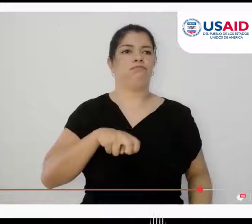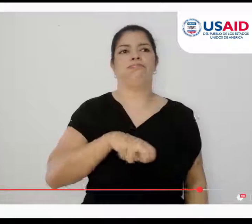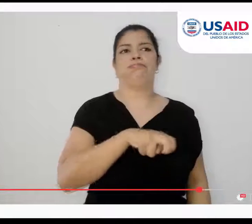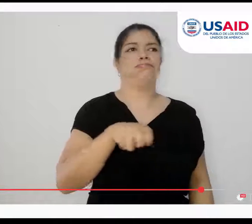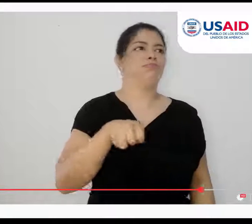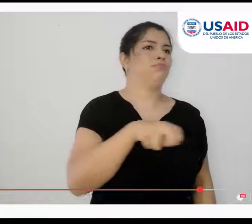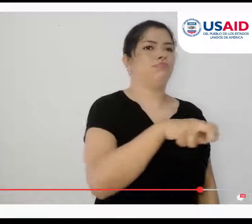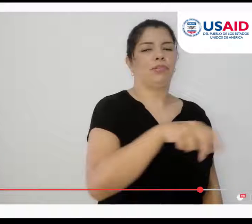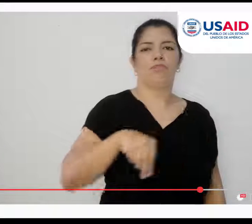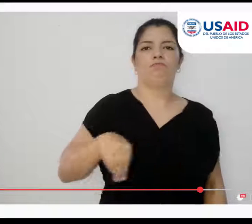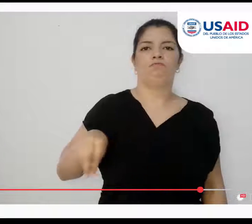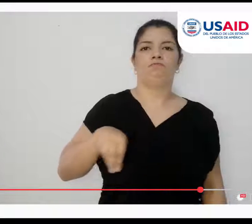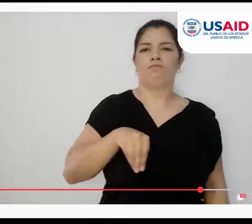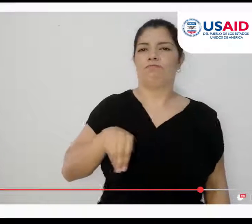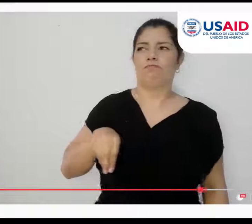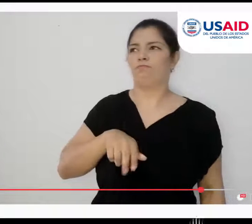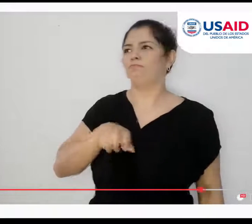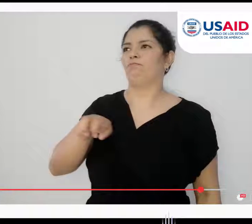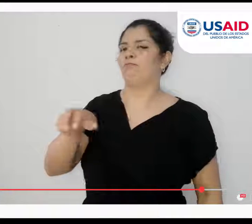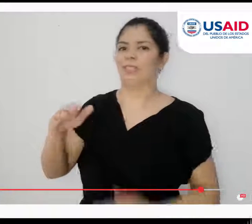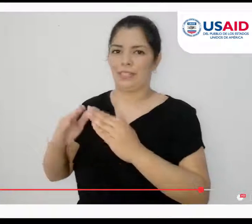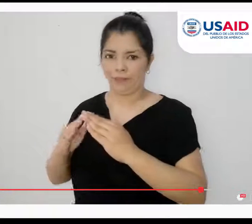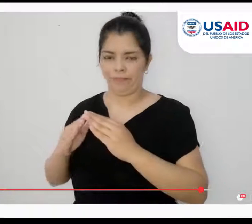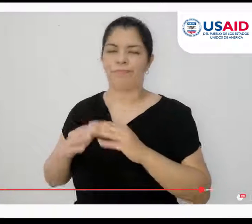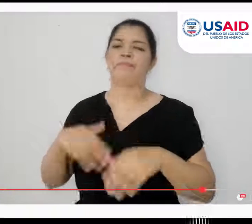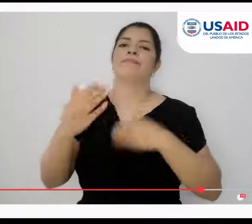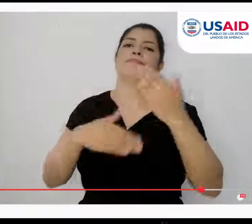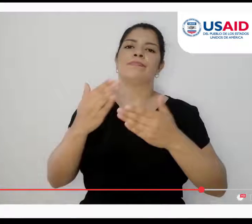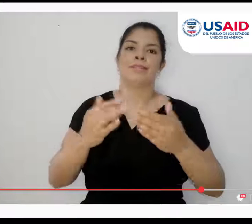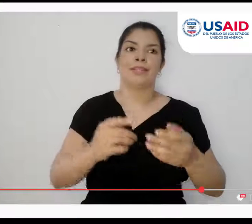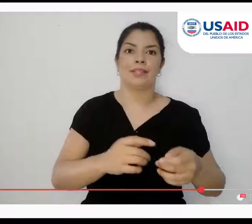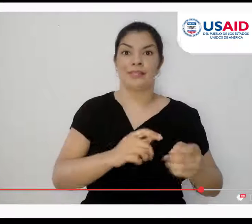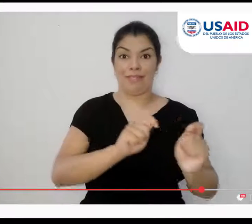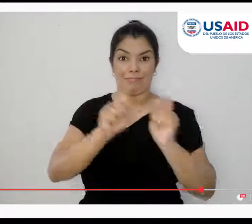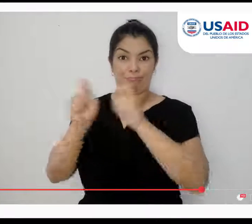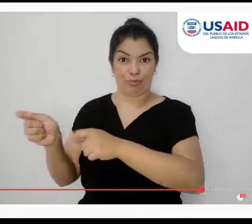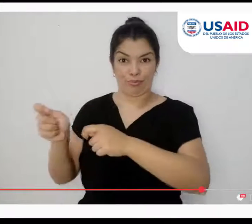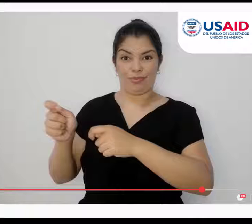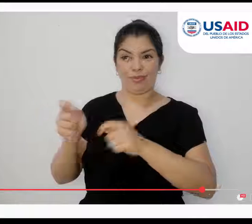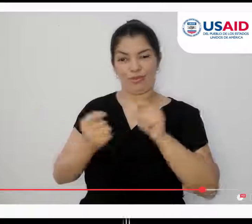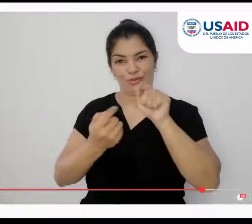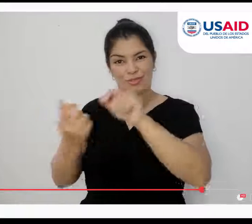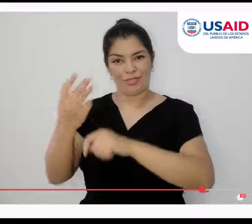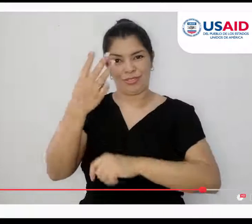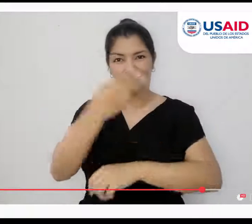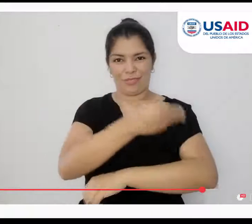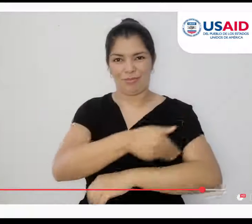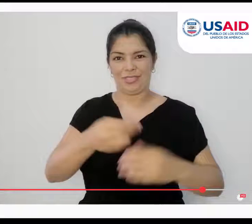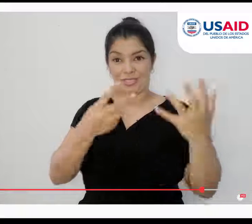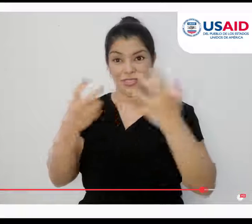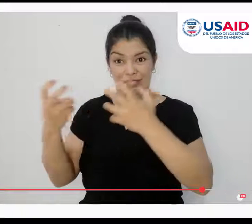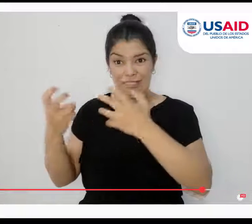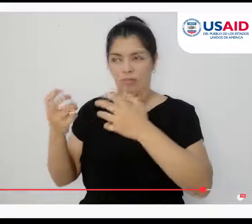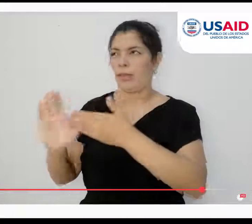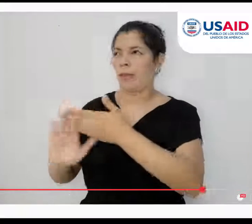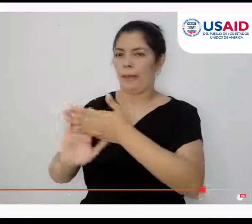puedo salir, puedo llegar a mi casa. Y cuando se le hizo el mejoramiento de vivienda, la persona refería, yo